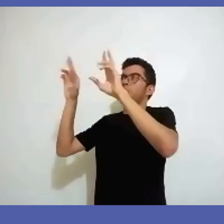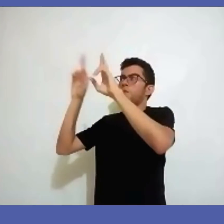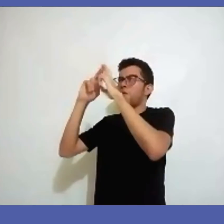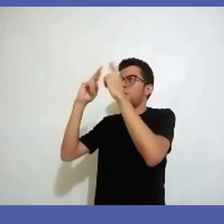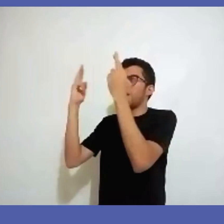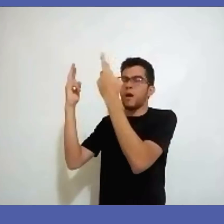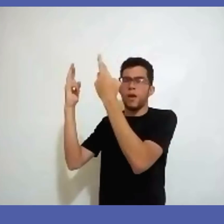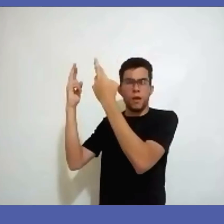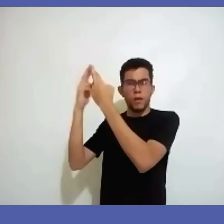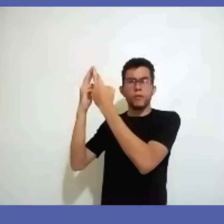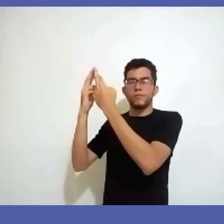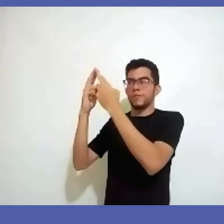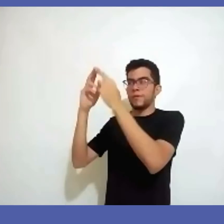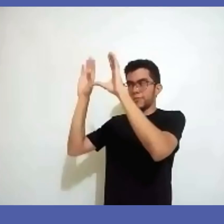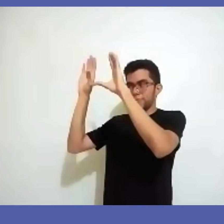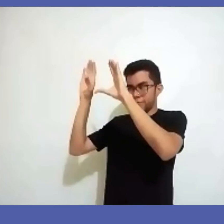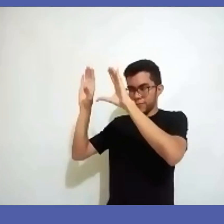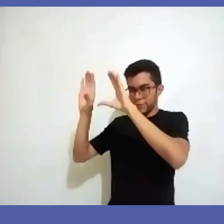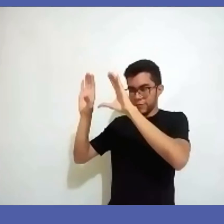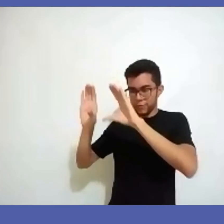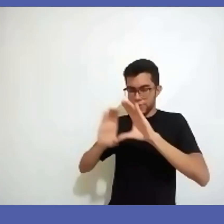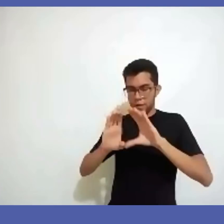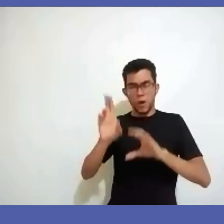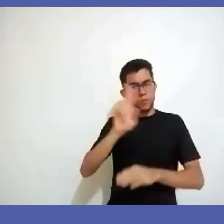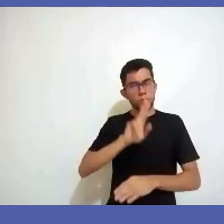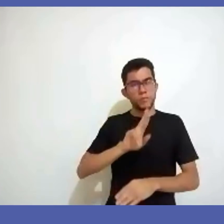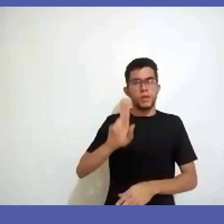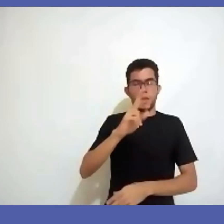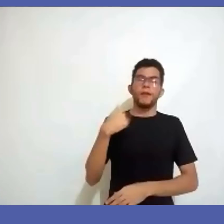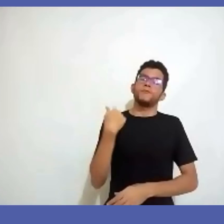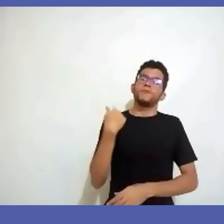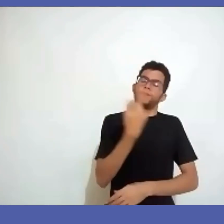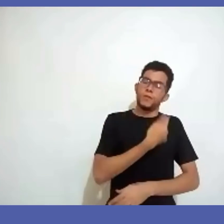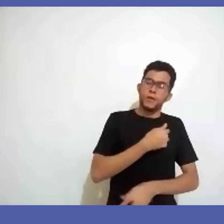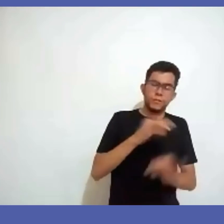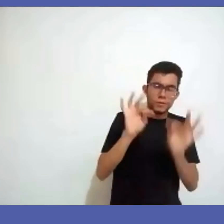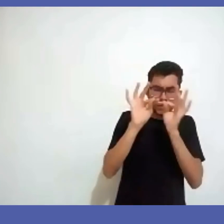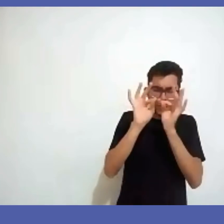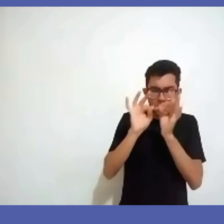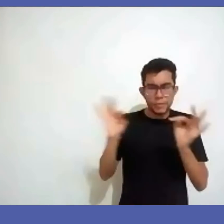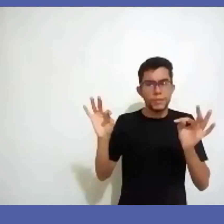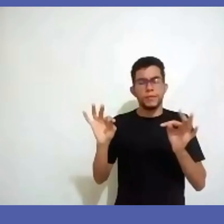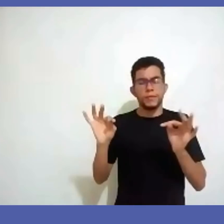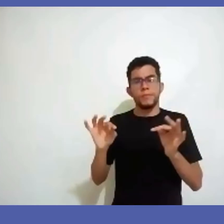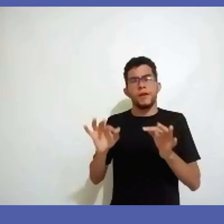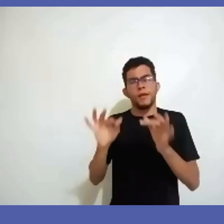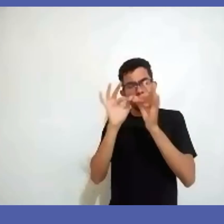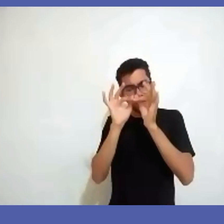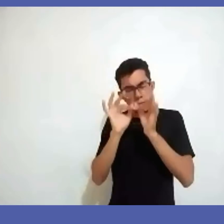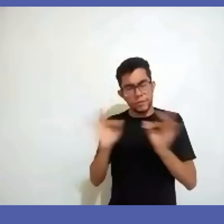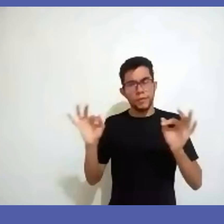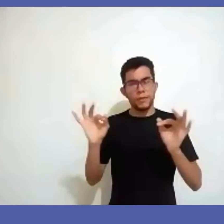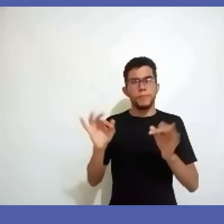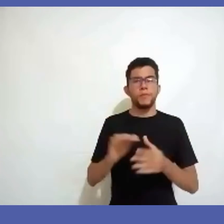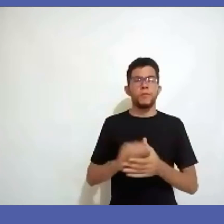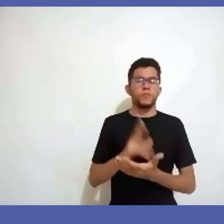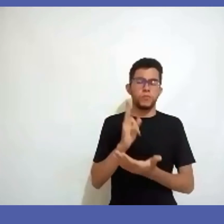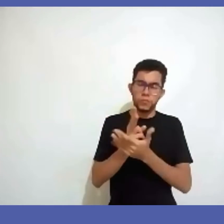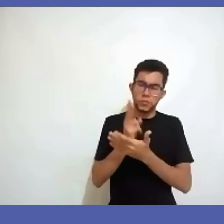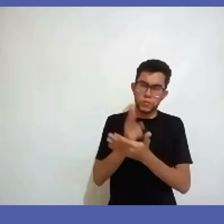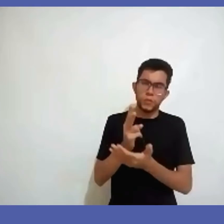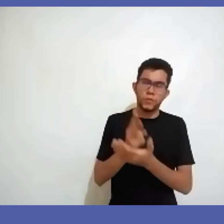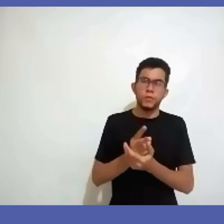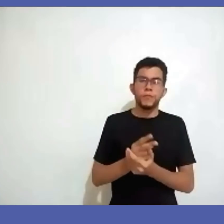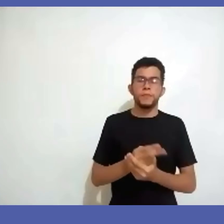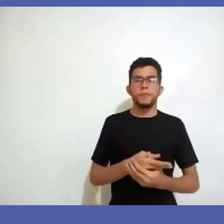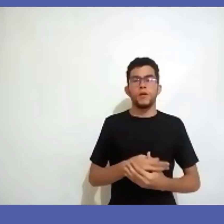Que Deus nunca nos deixe sair dessa simplicidade, sair dessa dependência total. É por isso que somos um povo que invoca o